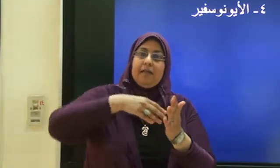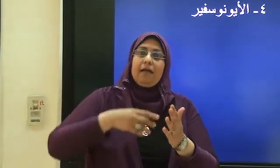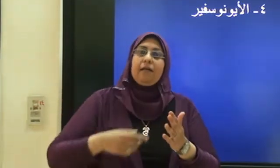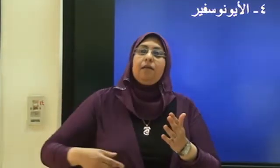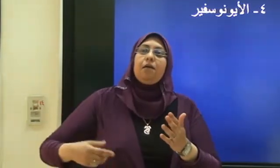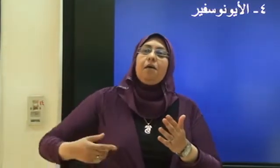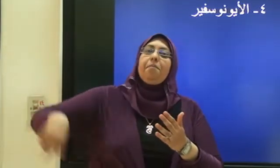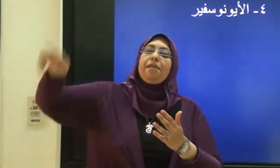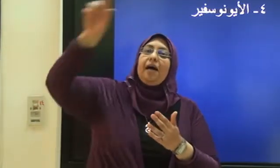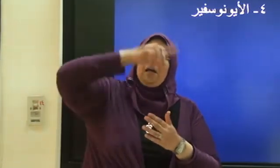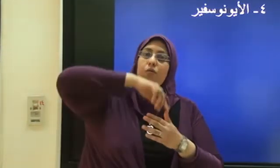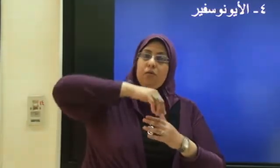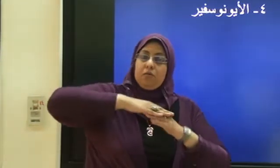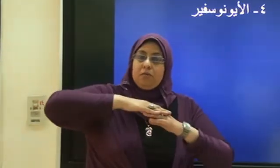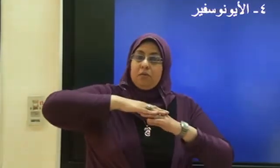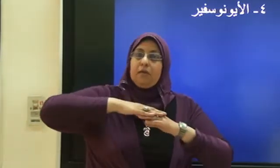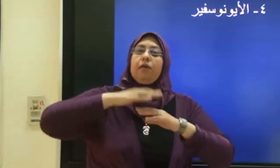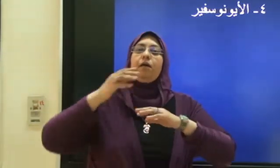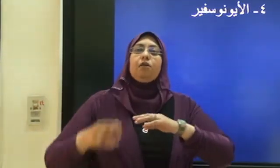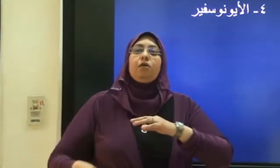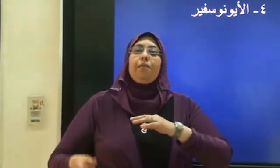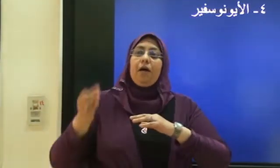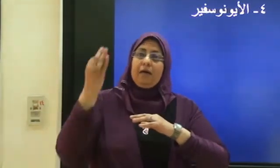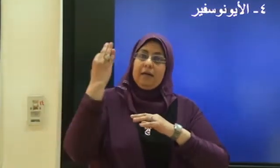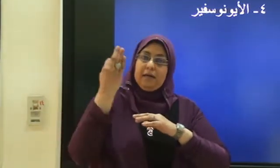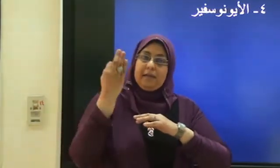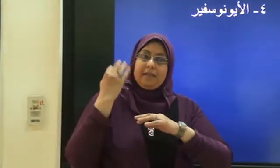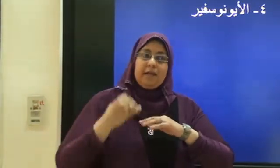عاملة بتعلو الطبقة التالتة